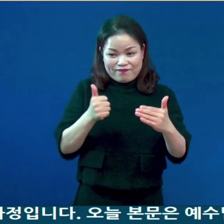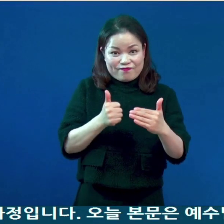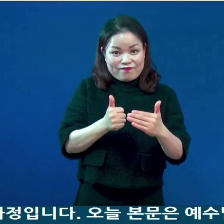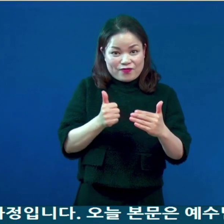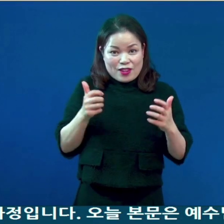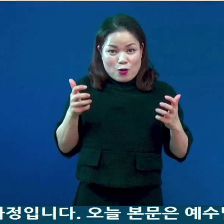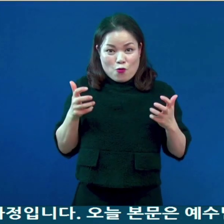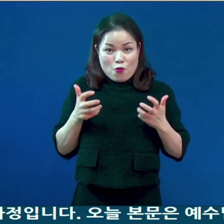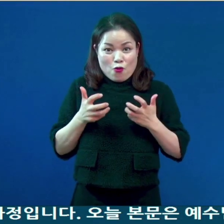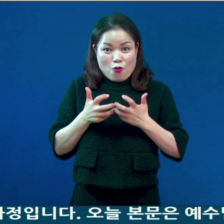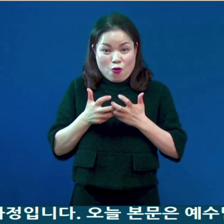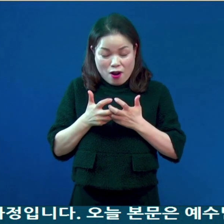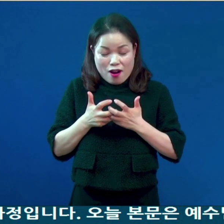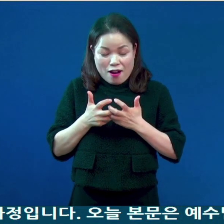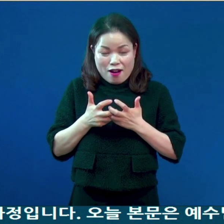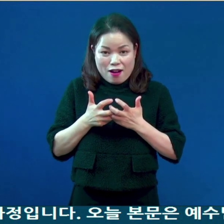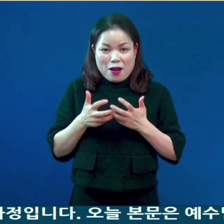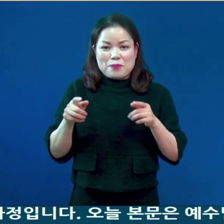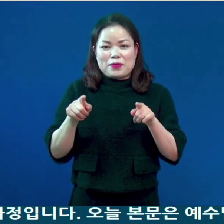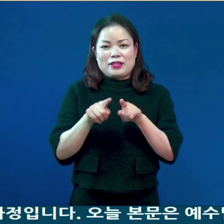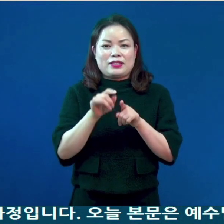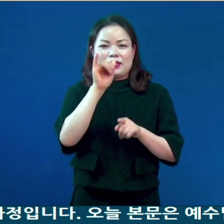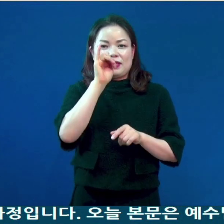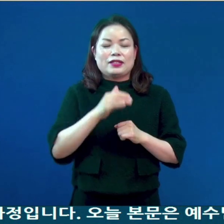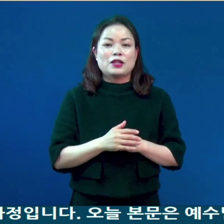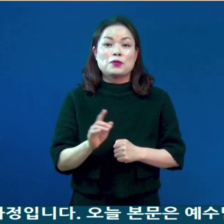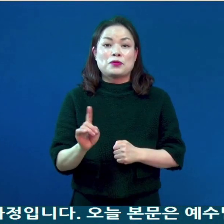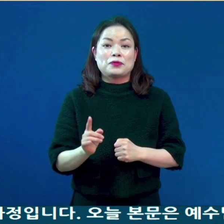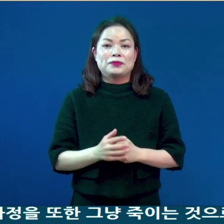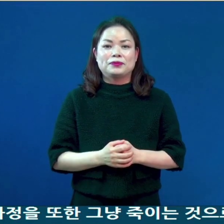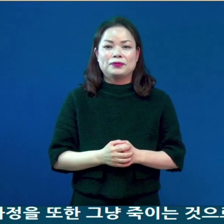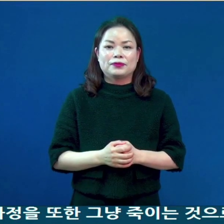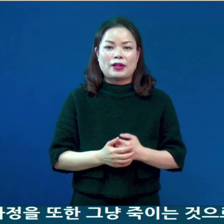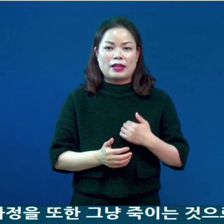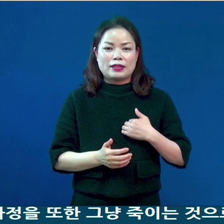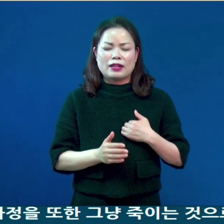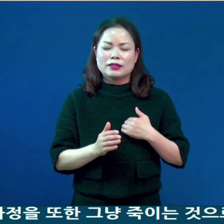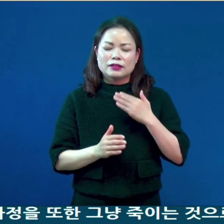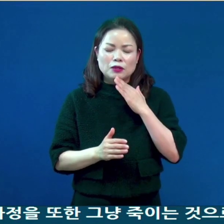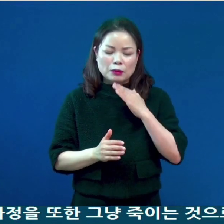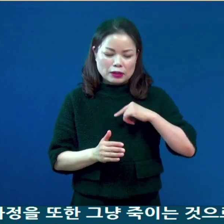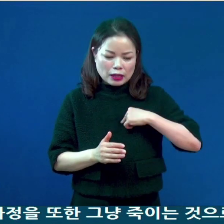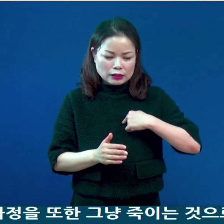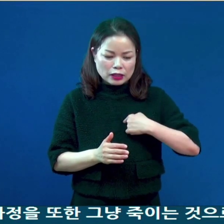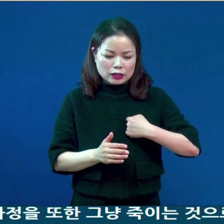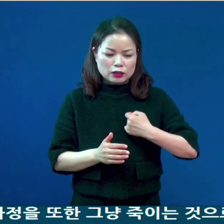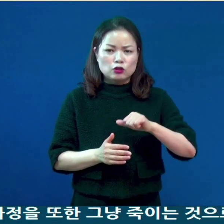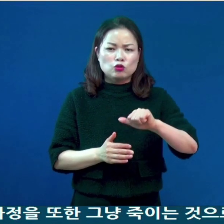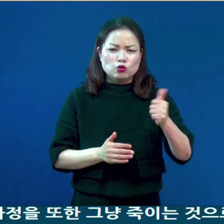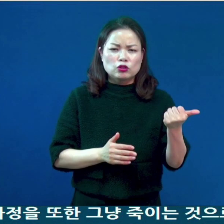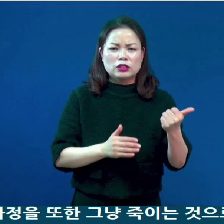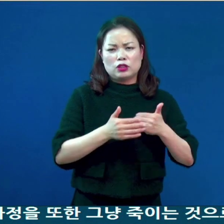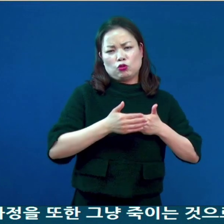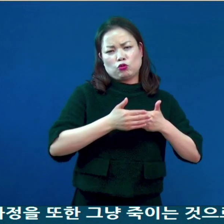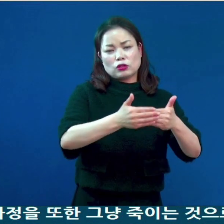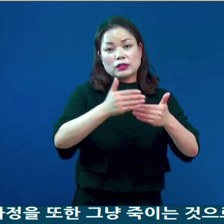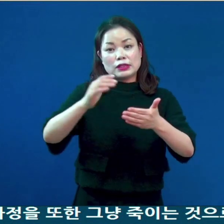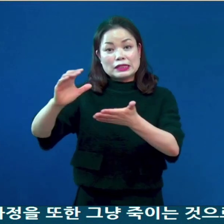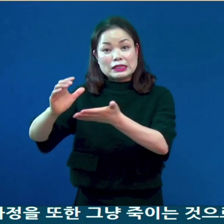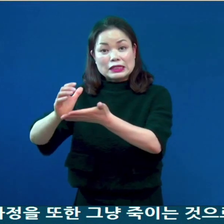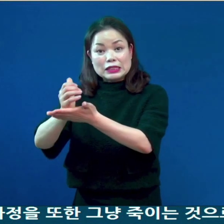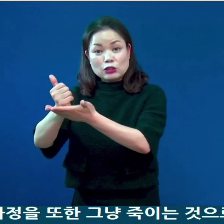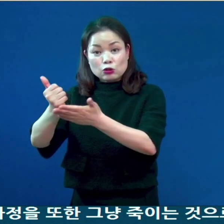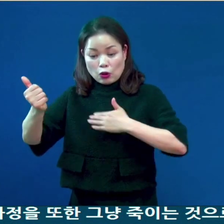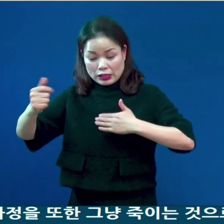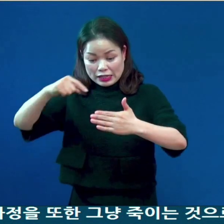채우는 과정을 같이 이루어야 한다고 얘기합니다. 그것이 뭐냐면 내가 정말 나 자신을 죽이는 과정은 그리스도가 내